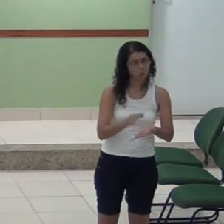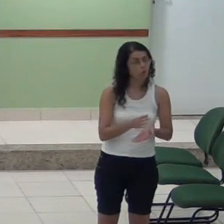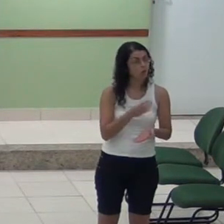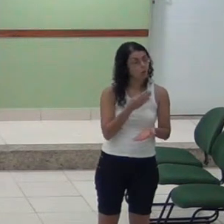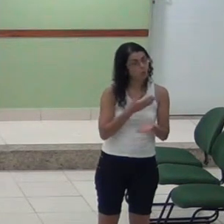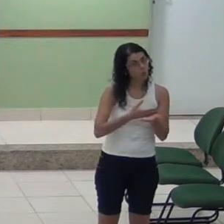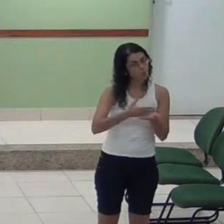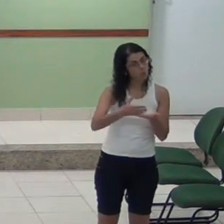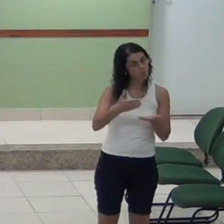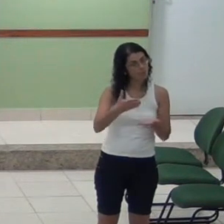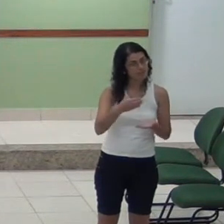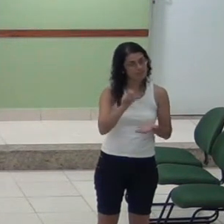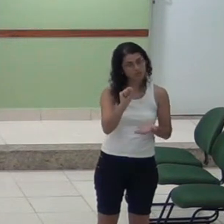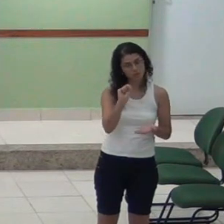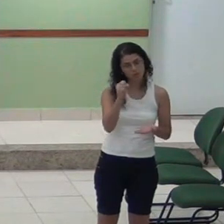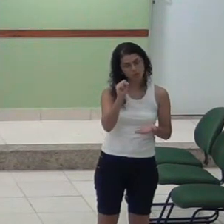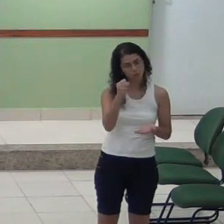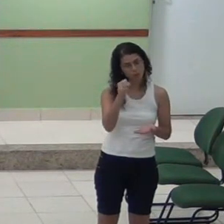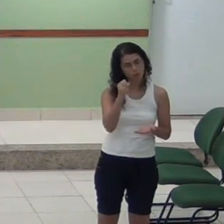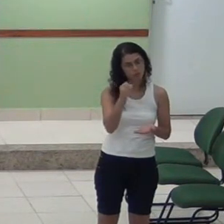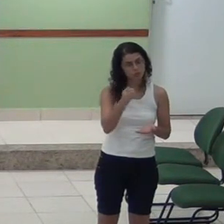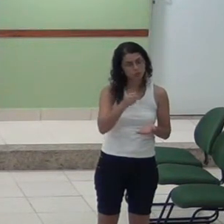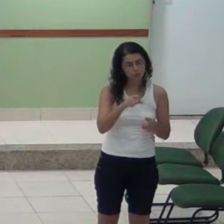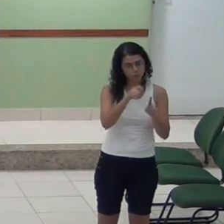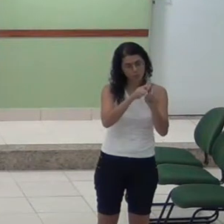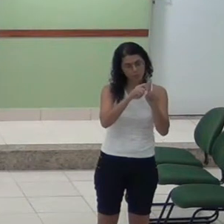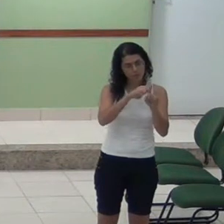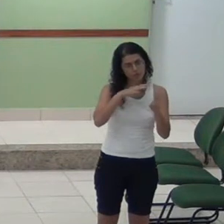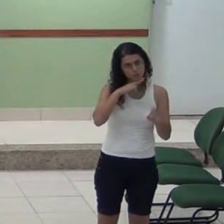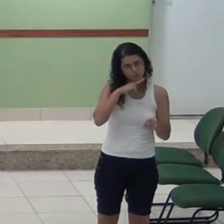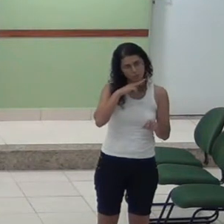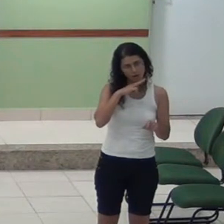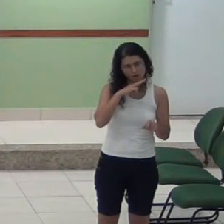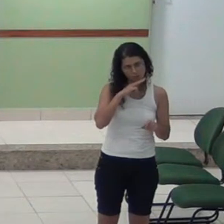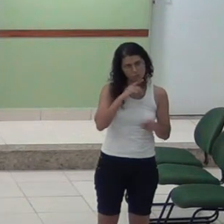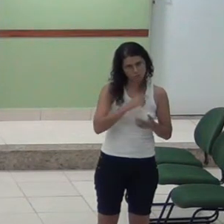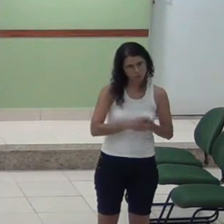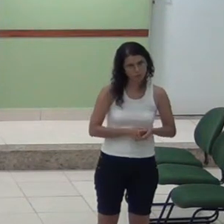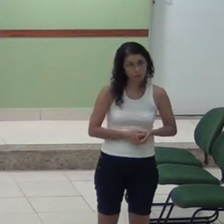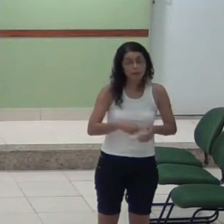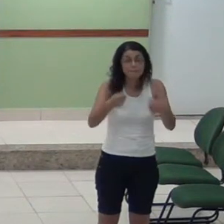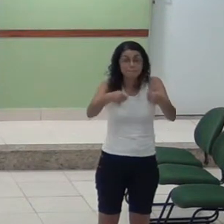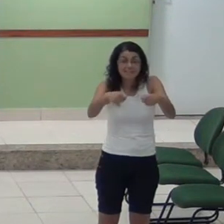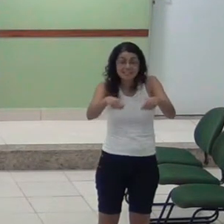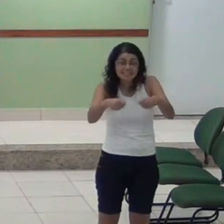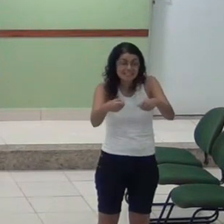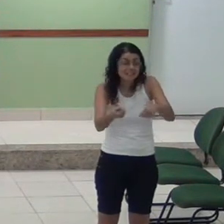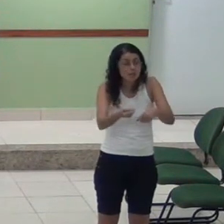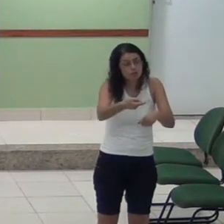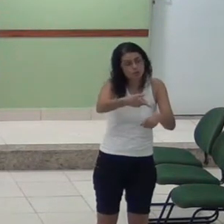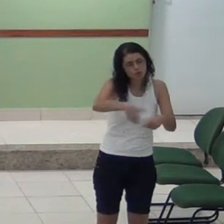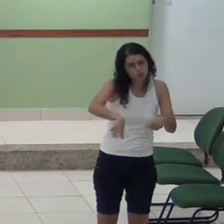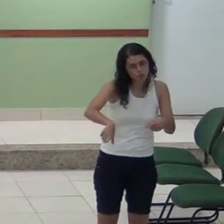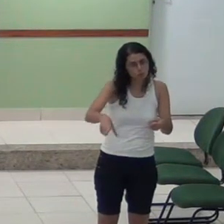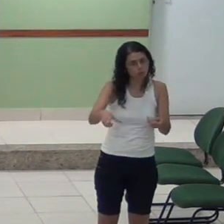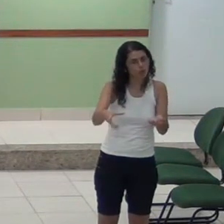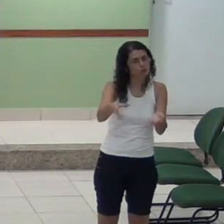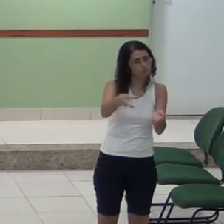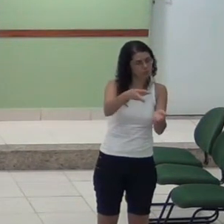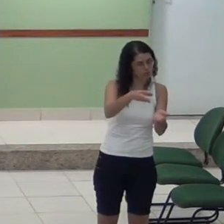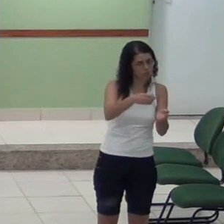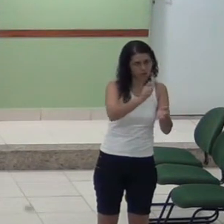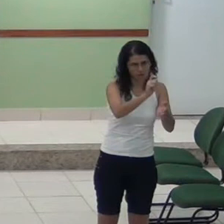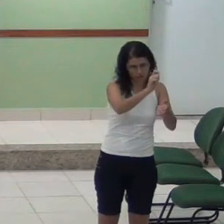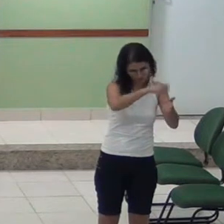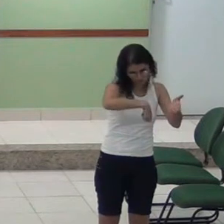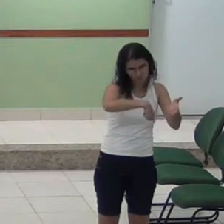Faça a sua inscrição. Você que esteve no nosso primeiro ano, confirme a sua inscrição, confirme a continuidade.